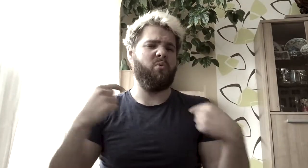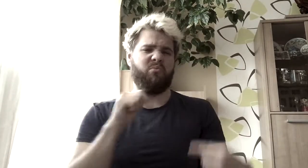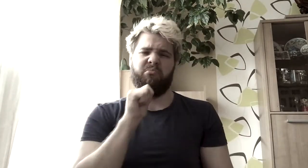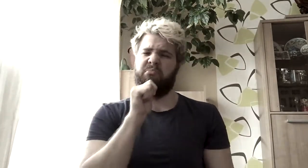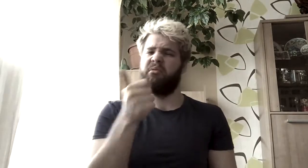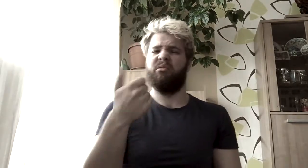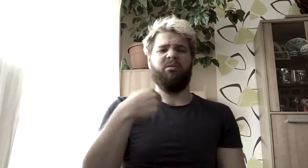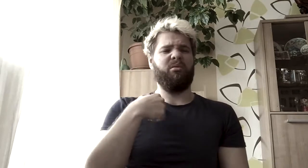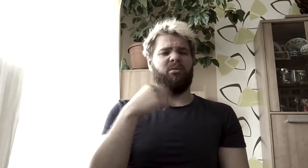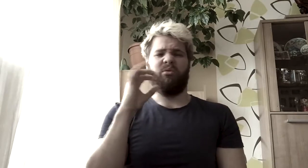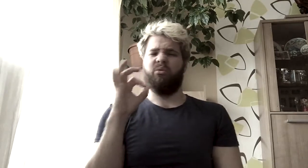yaşamadım.